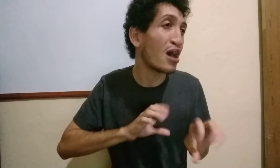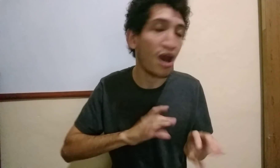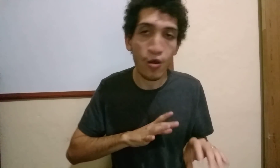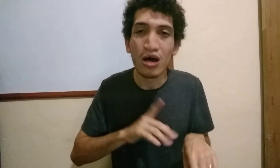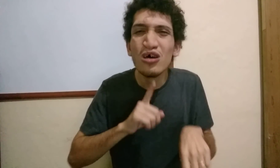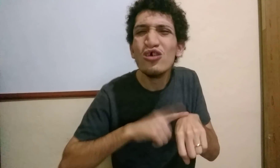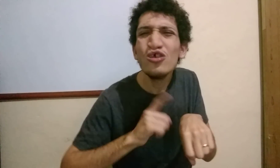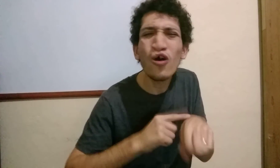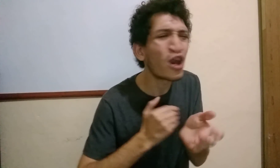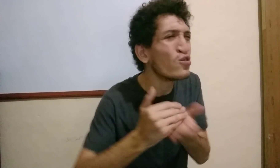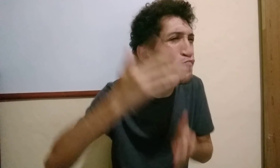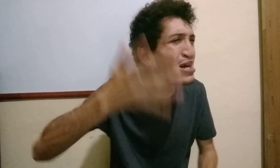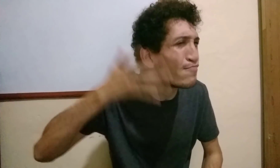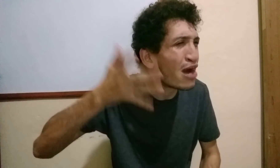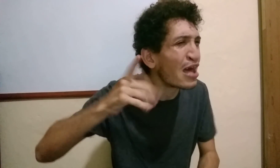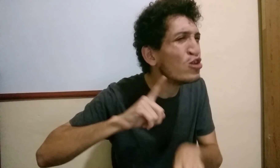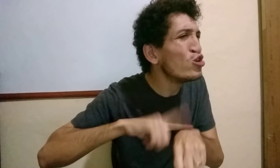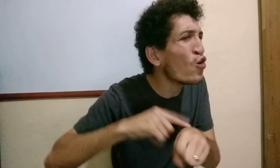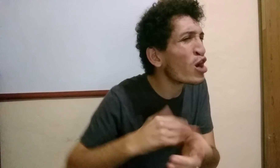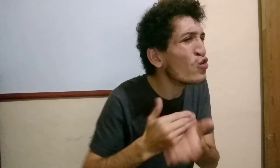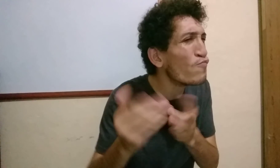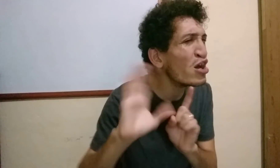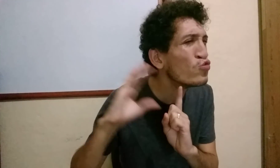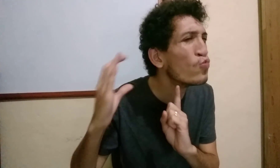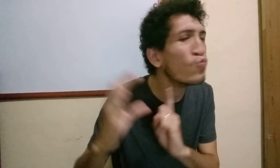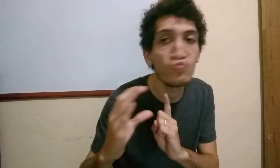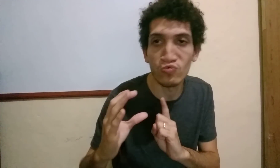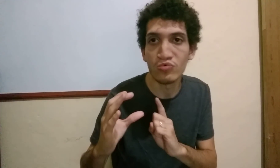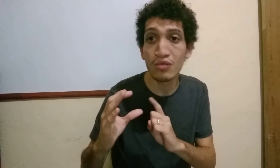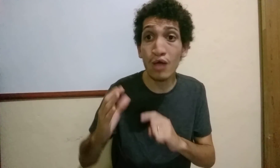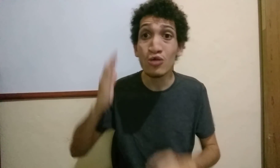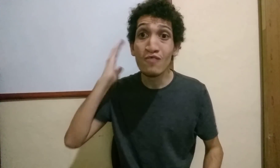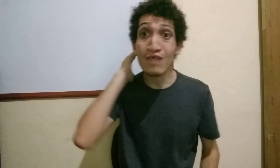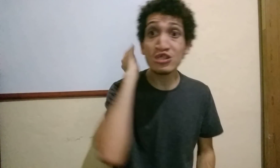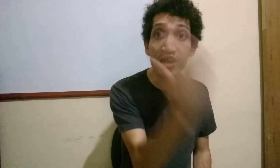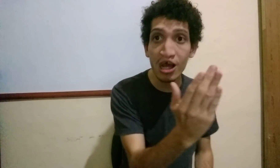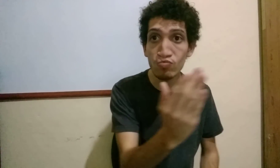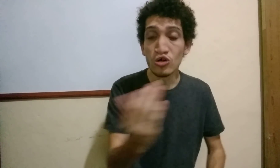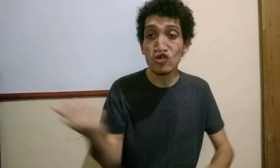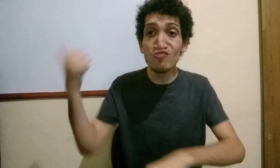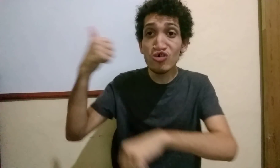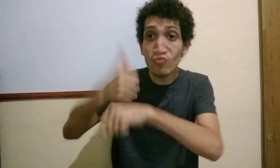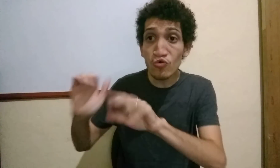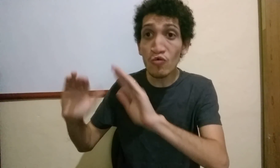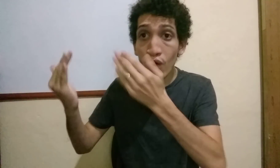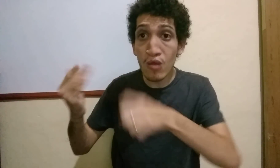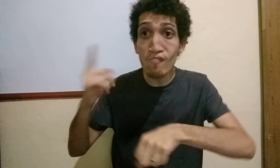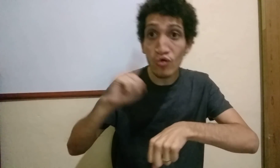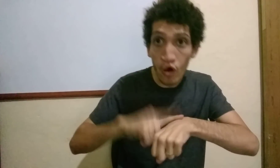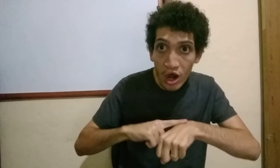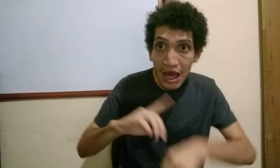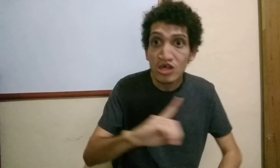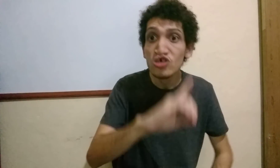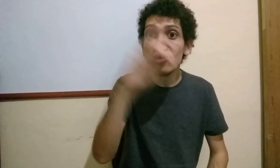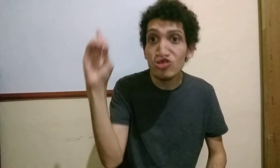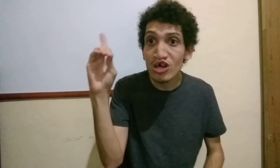a aula? Que hora é que eu comece a palestra? Que hora é que eu comece a o pulpo? Então! Vai direto! Substitui quando! Por hora! Dia!